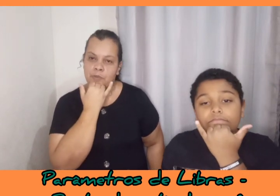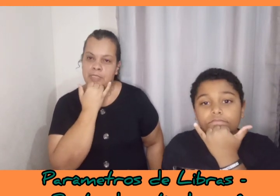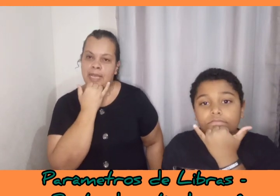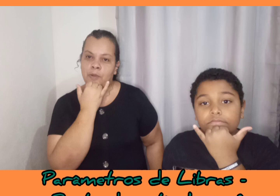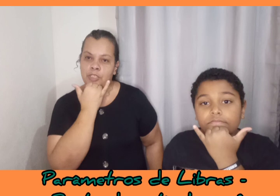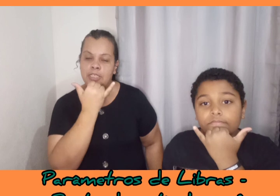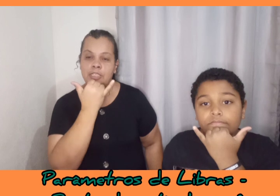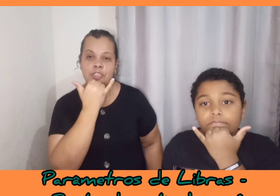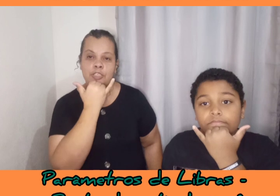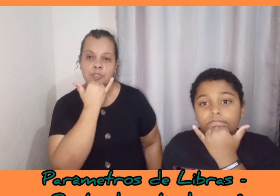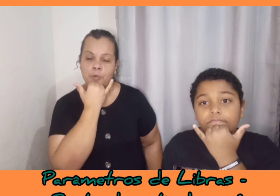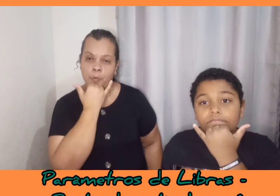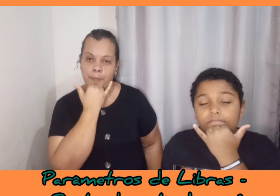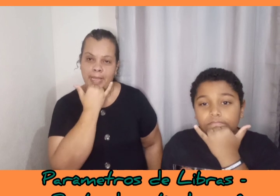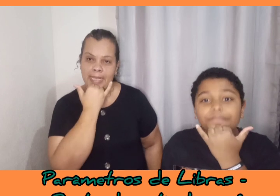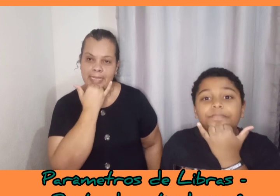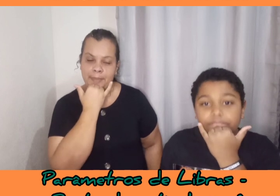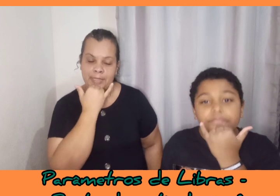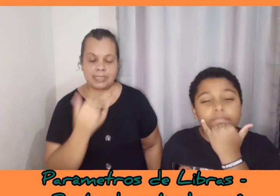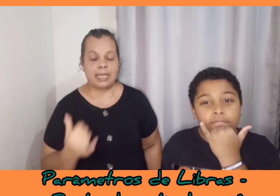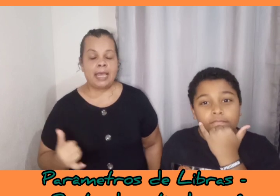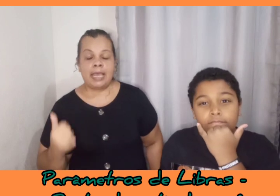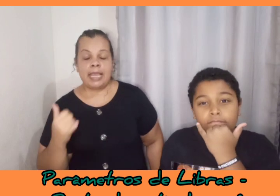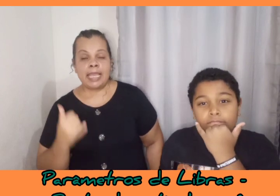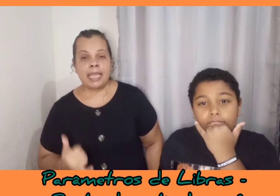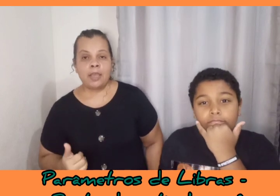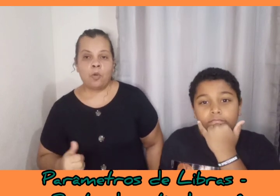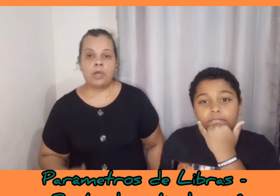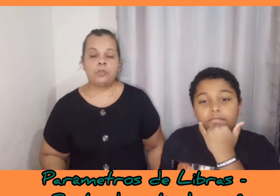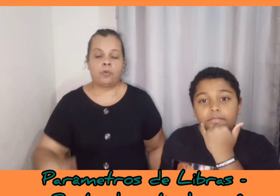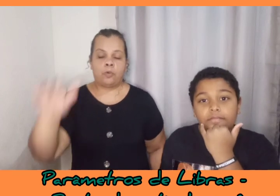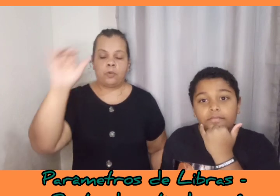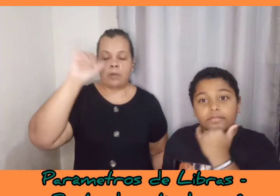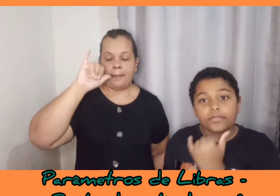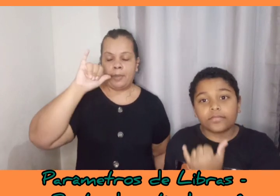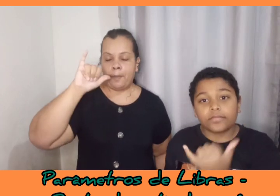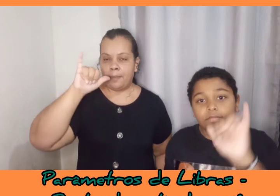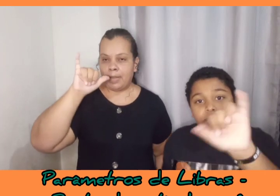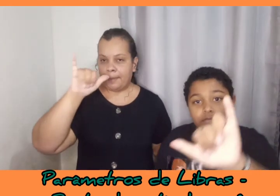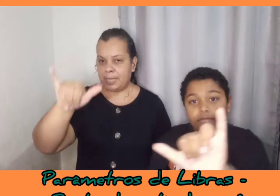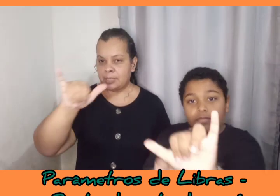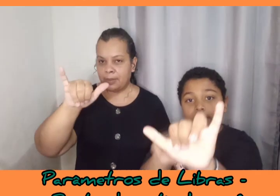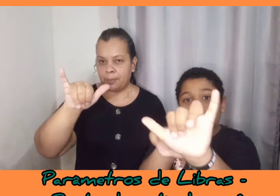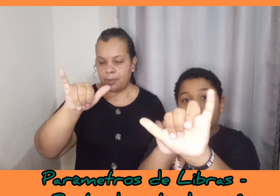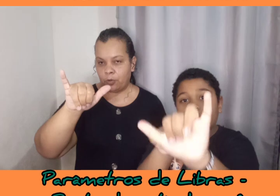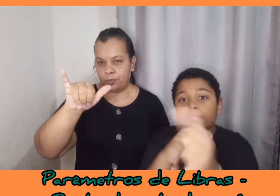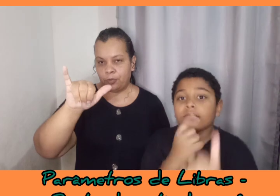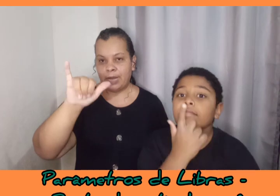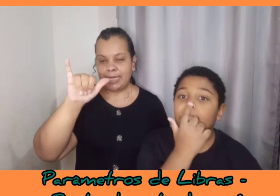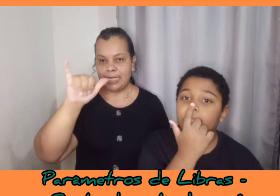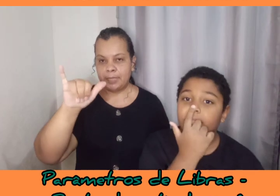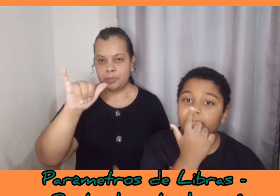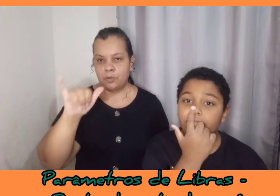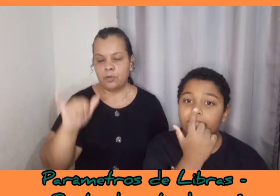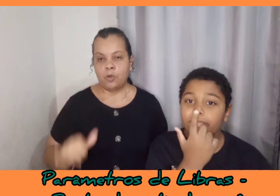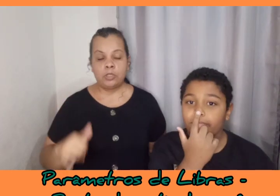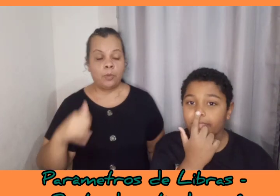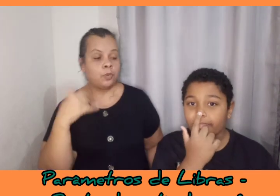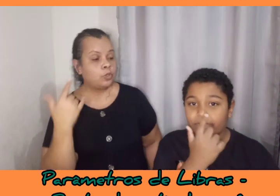sinal de desculpa em Libras. E quando com a mesma mão configurada em Y, quando eu mudo o